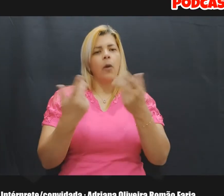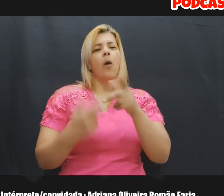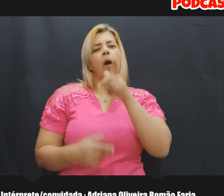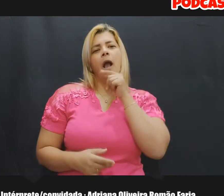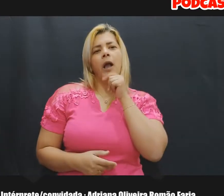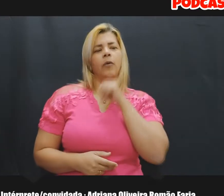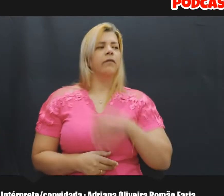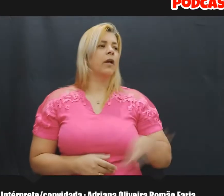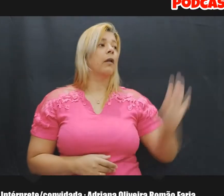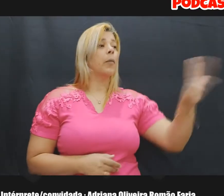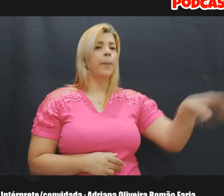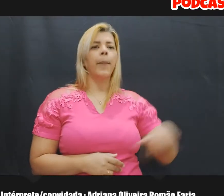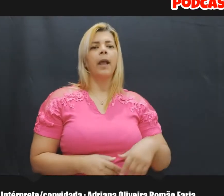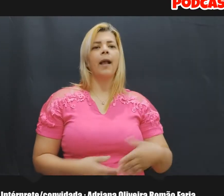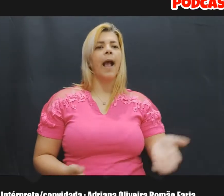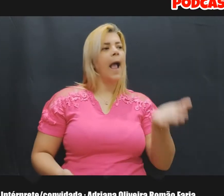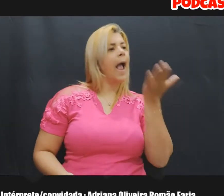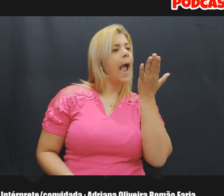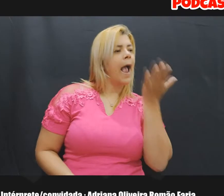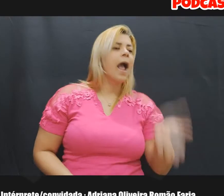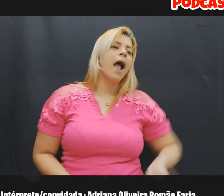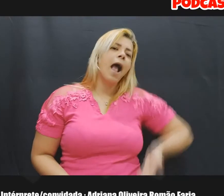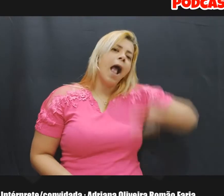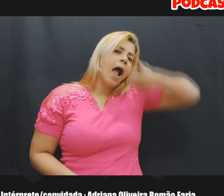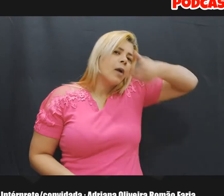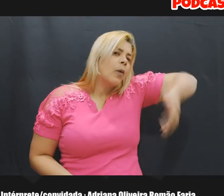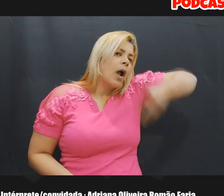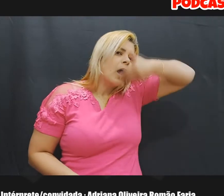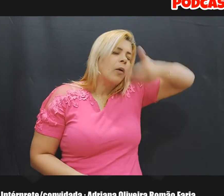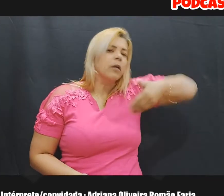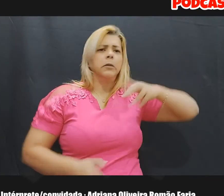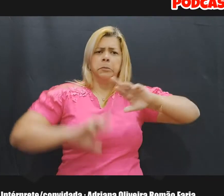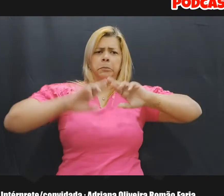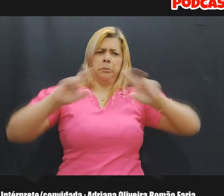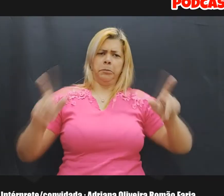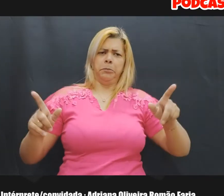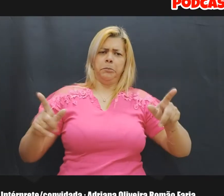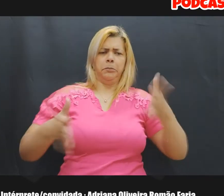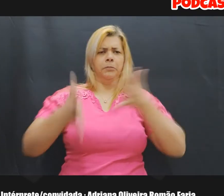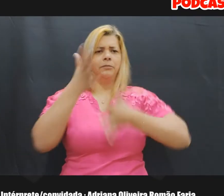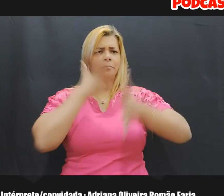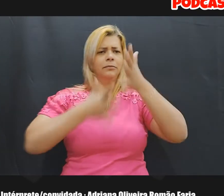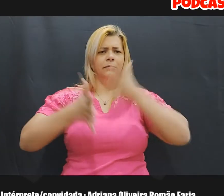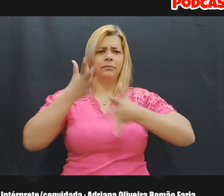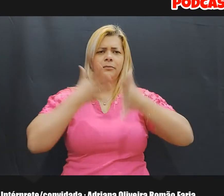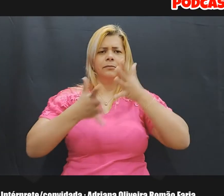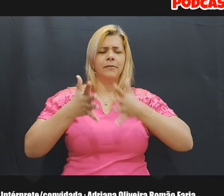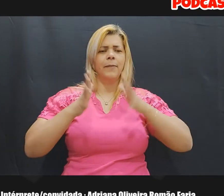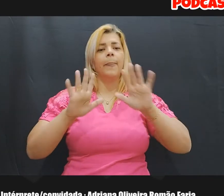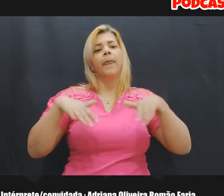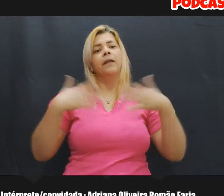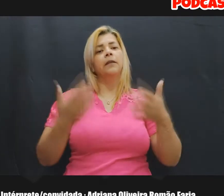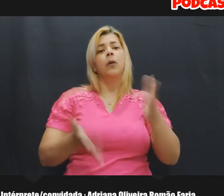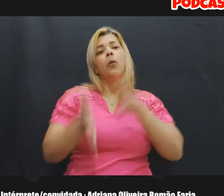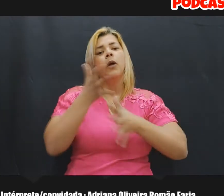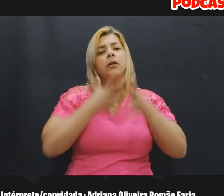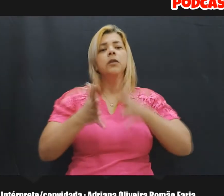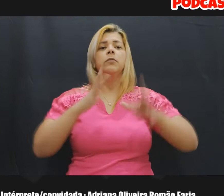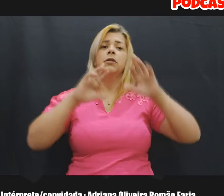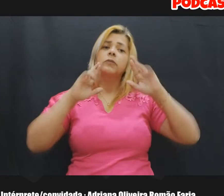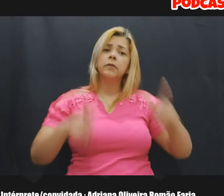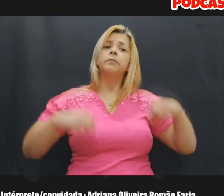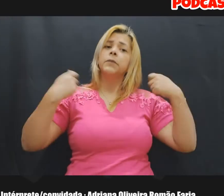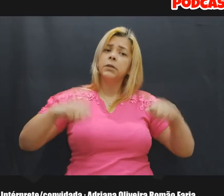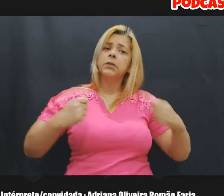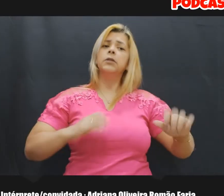mãe, e aí eles não aprendem a verdadeira língua, né? Que é a Libras, para eles poderem se